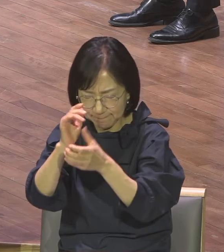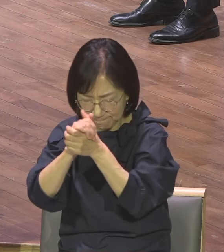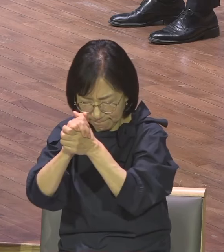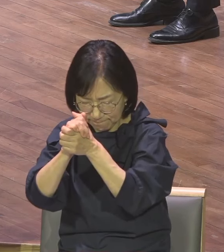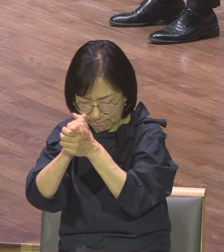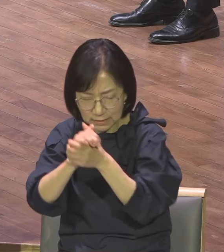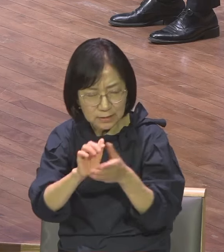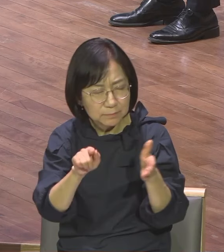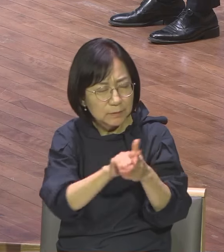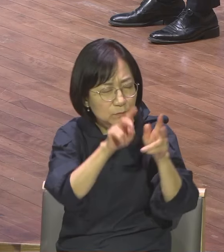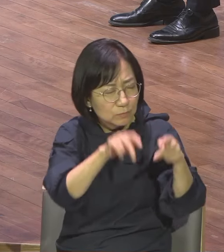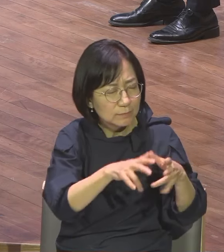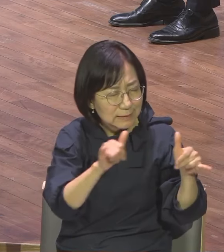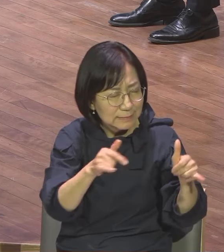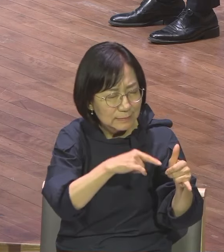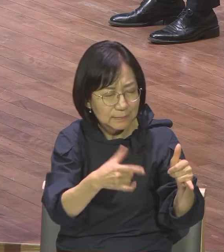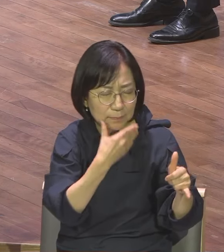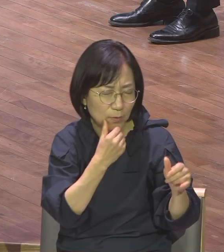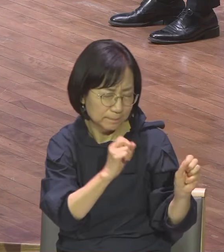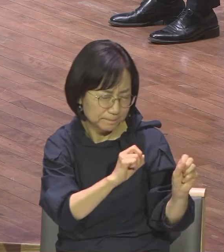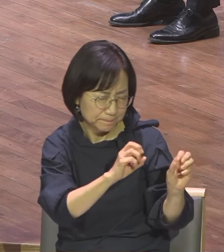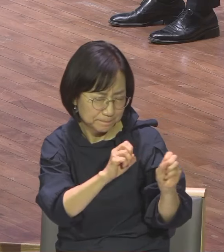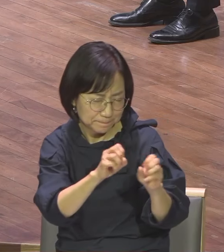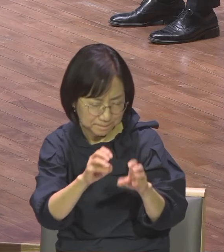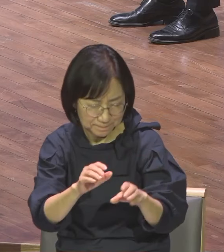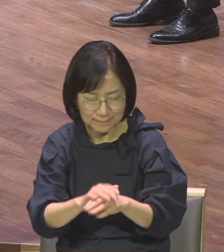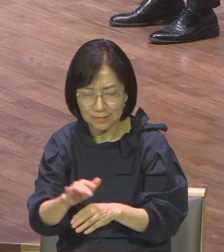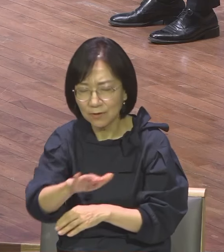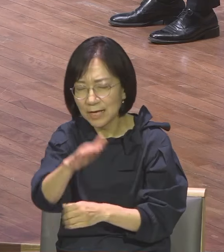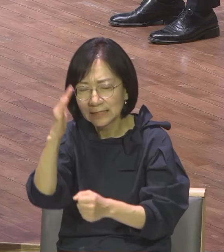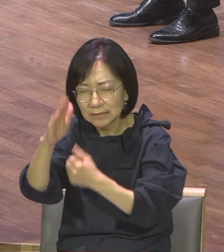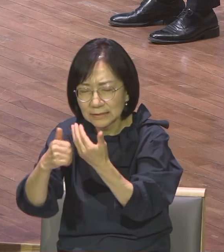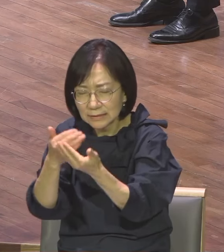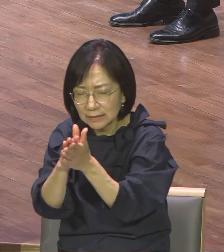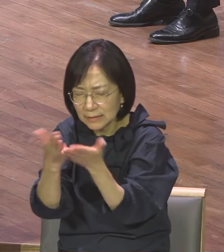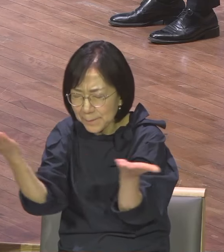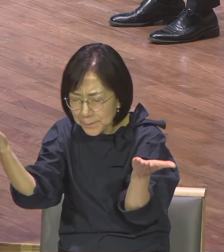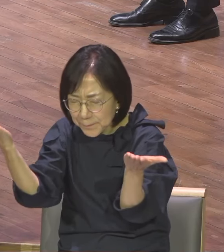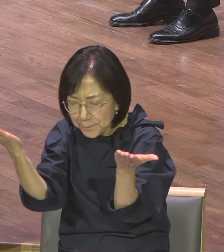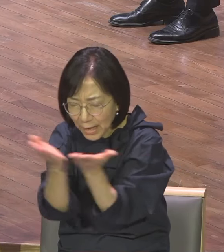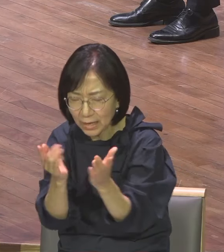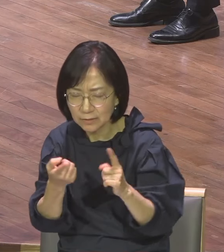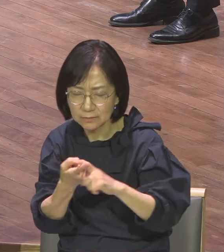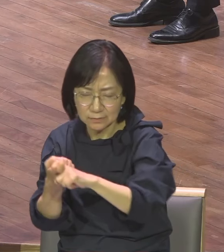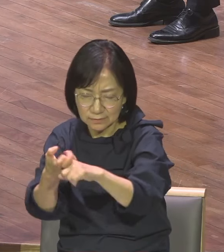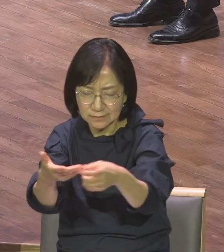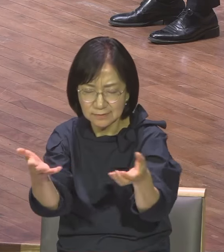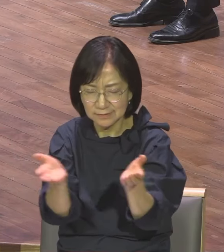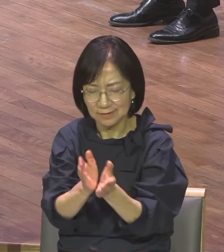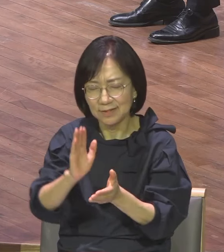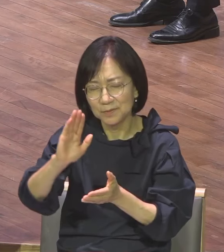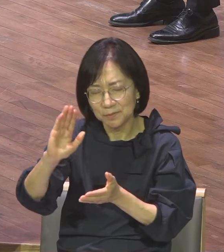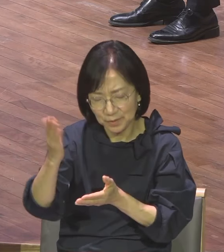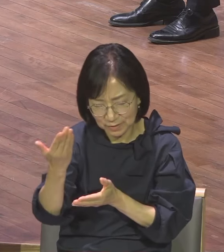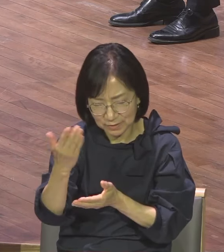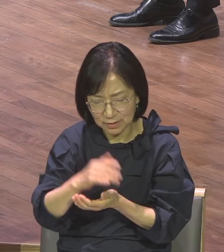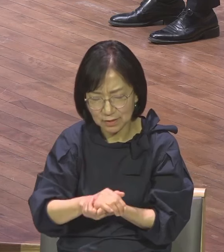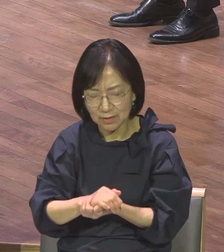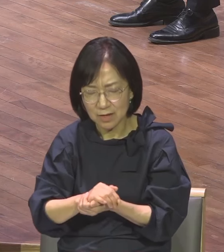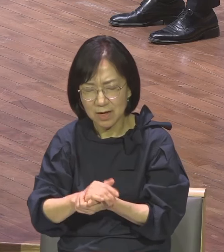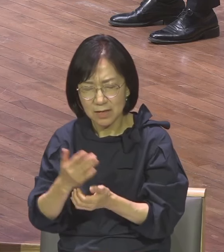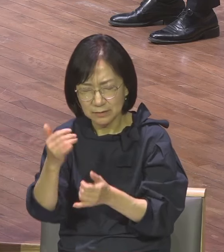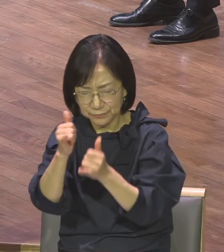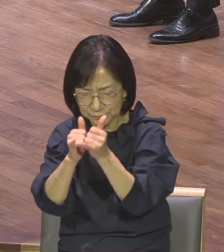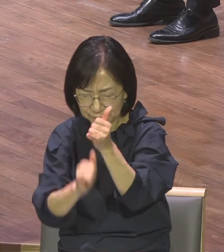복음을 증거하고 생명을 자리로 이끄는 그 성경적 공동체가 되어서 스타트만 2020의 주역으로 또 전무후무한 부흥의 주역으로